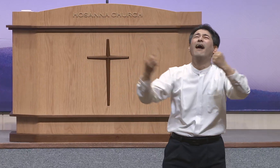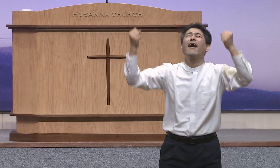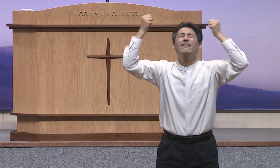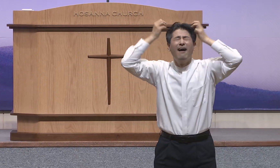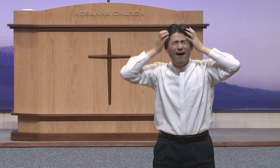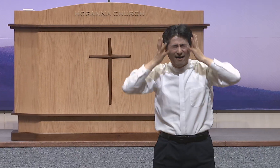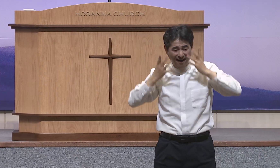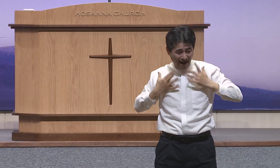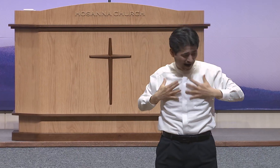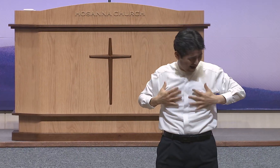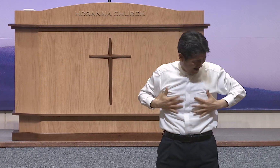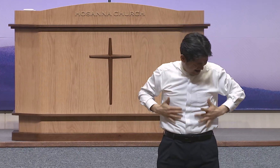은혜로